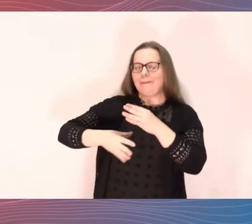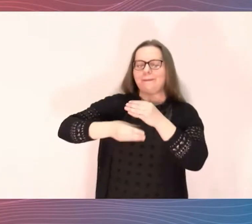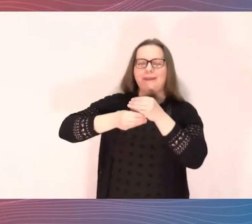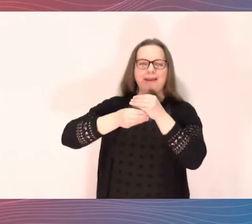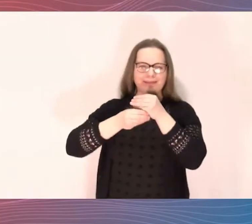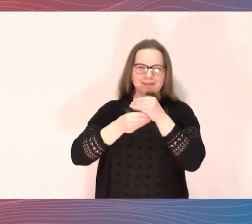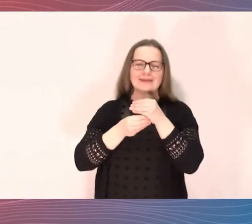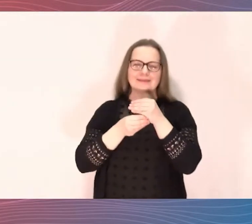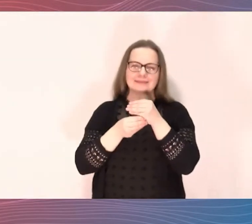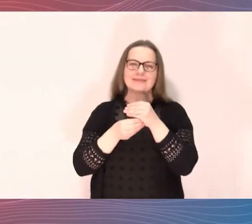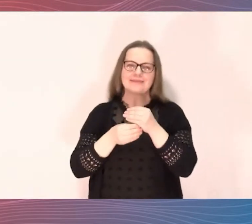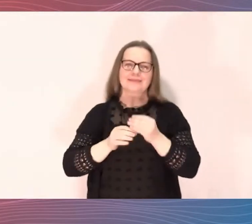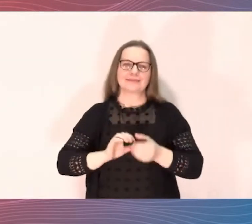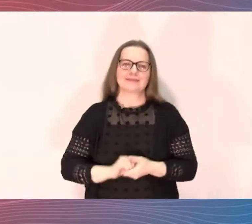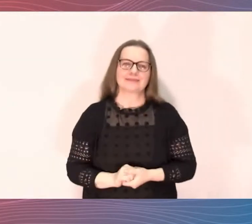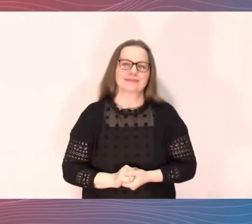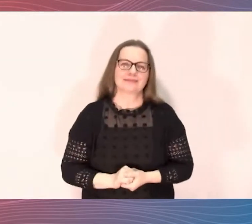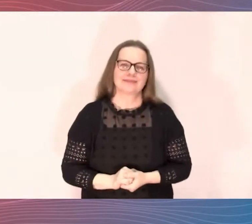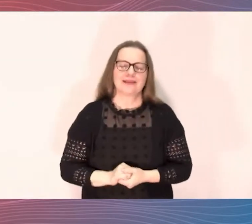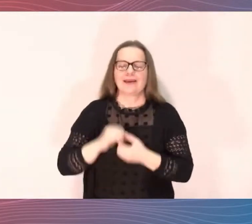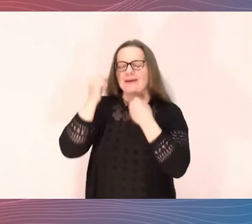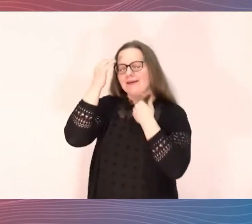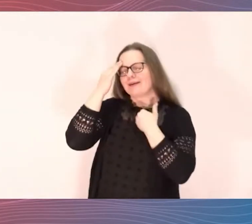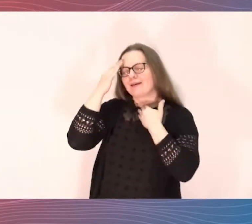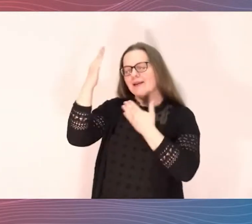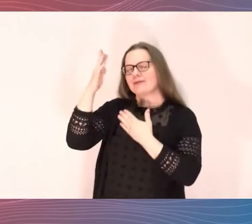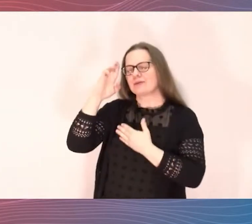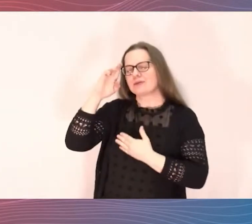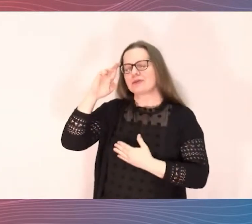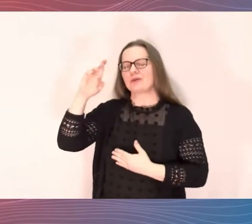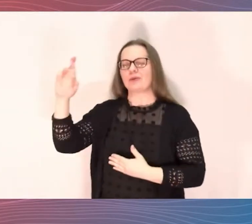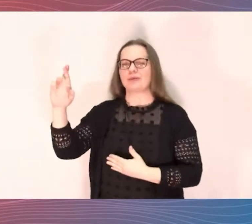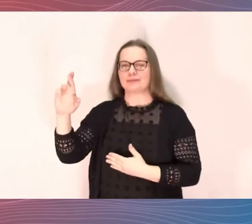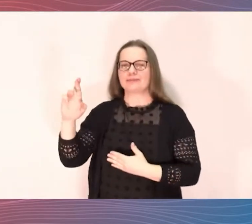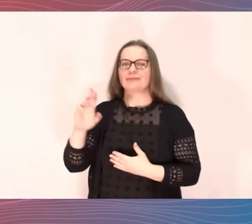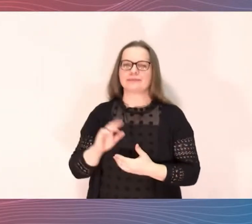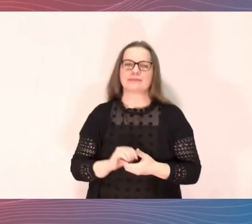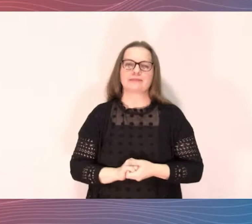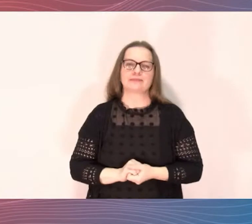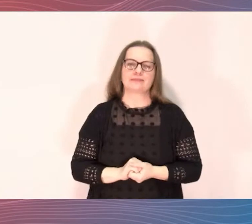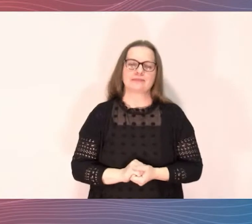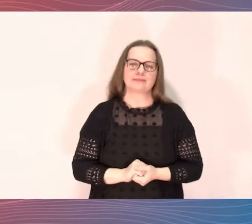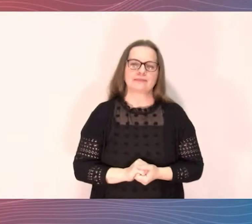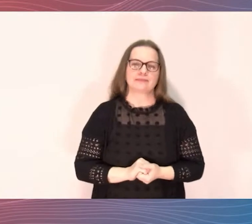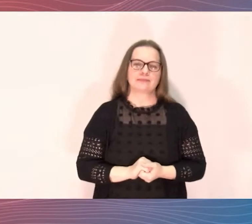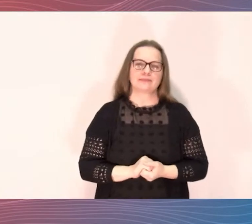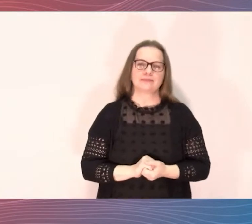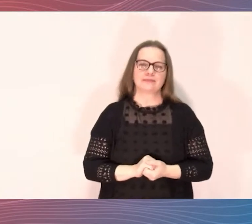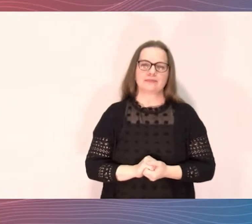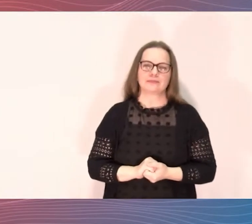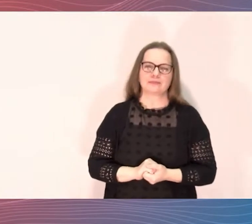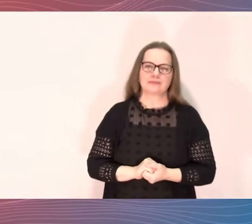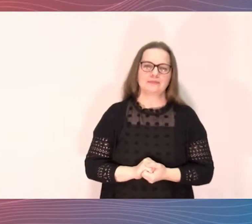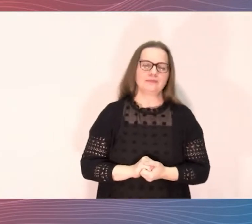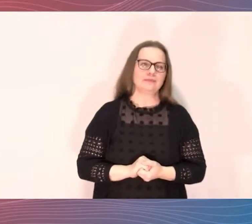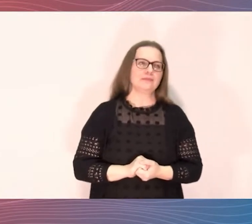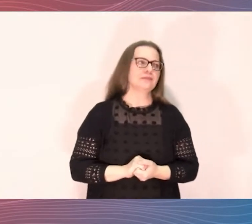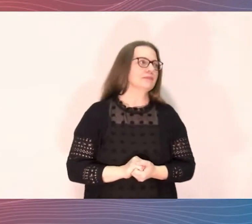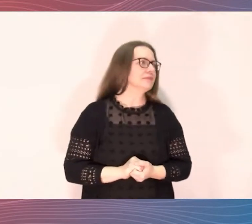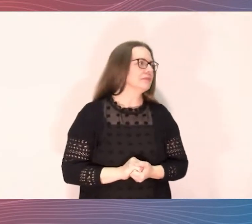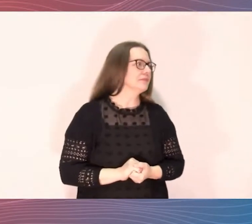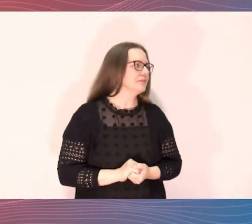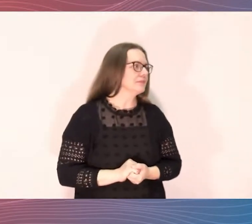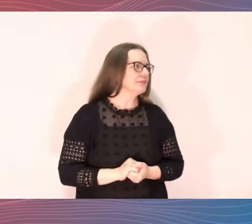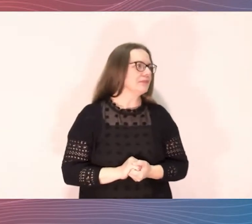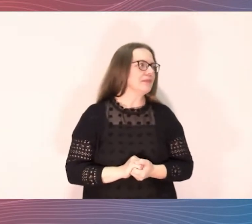experiencial também, né? Então, graças ao Senhor, se Deus, né? Pois nenhum homem, irmãos, na sua lógica